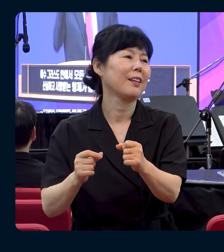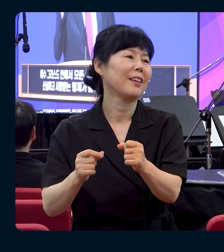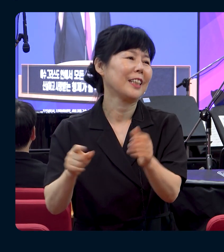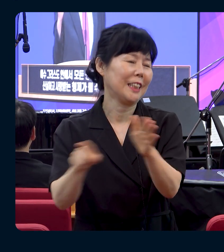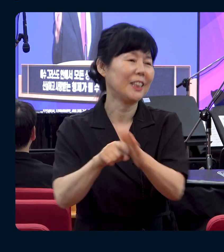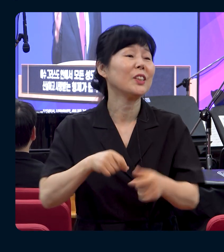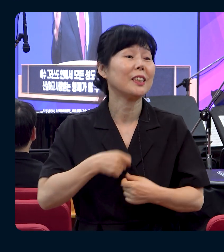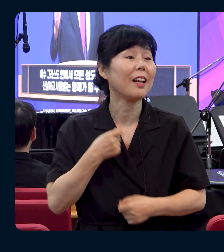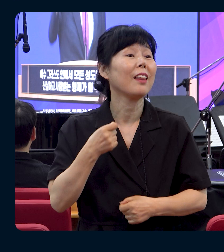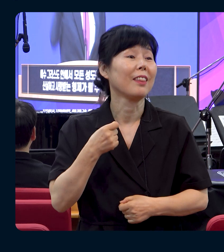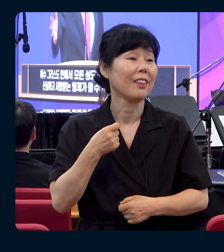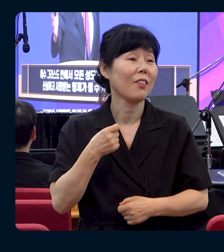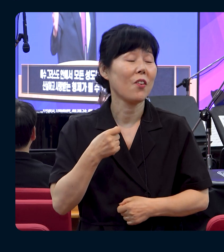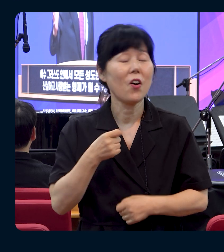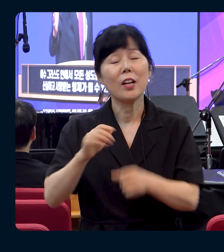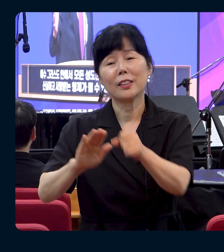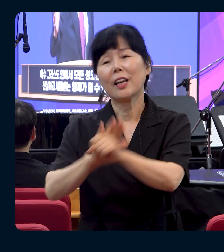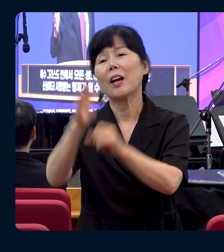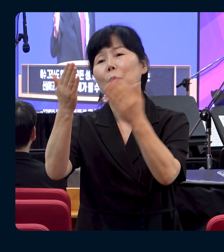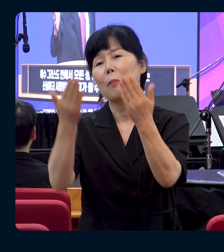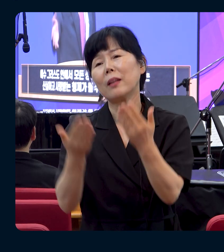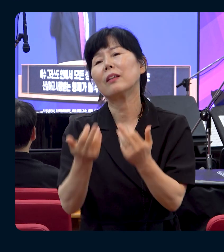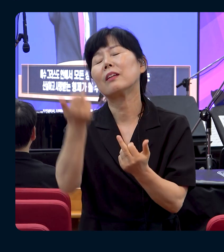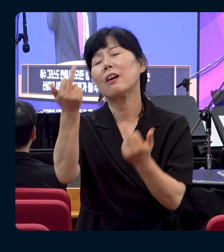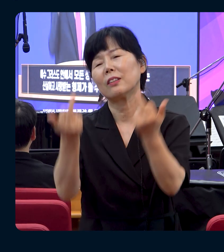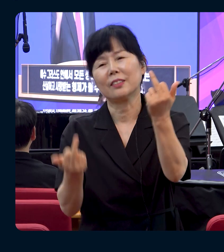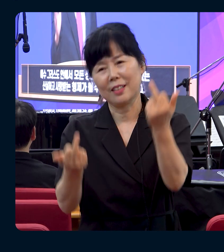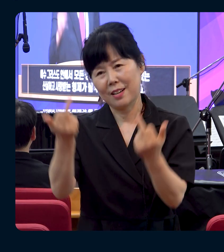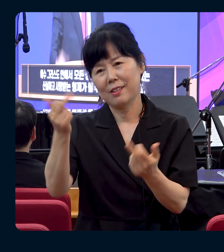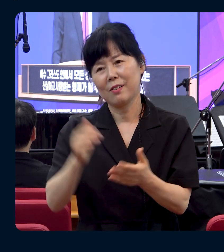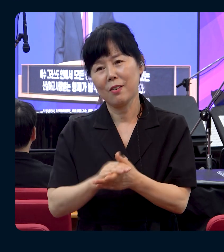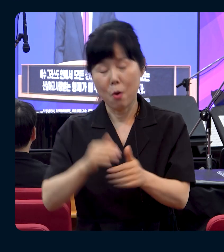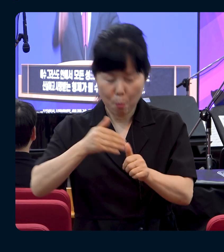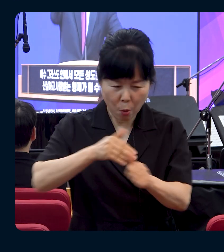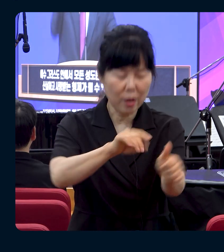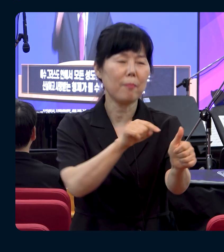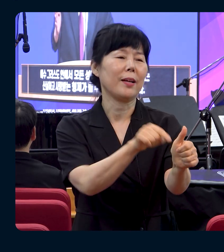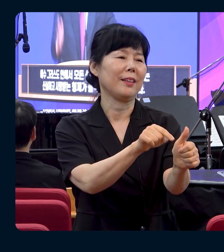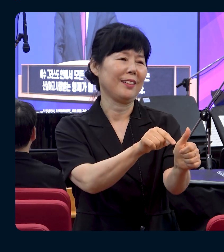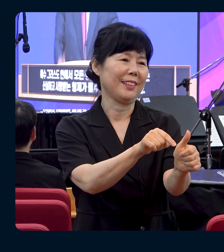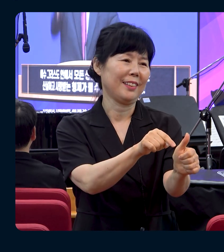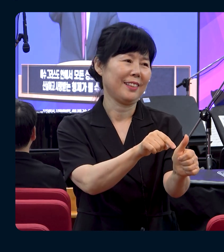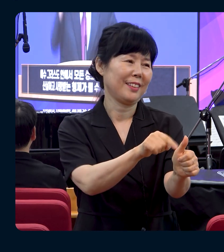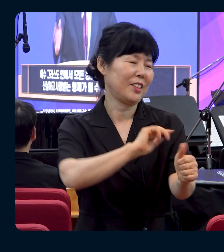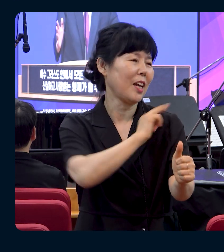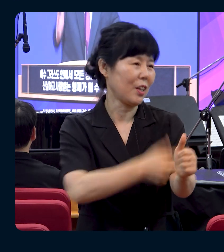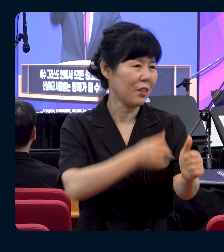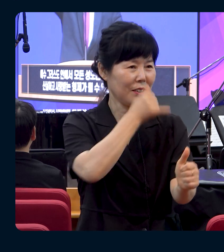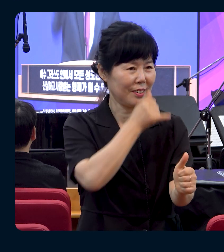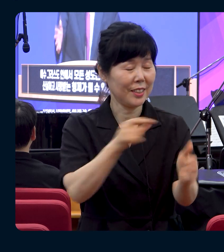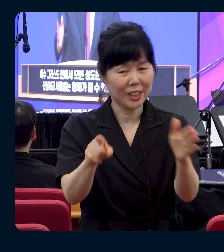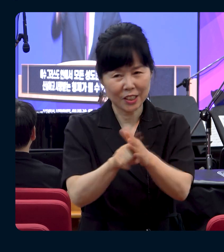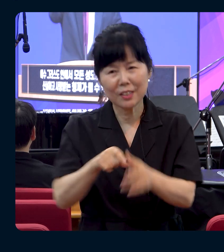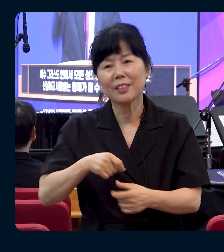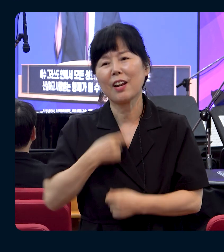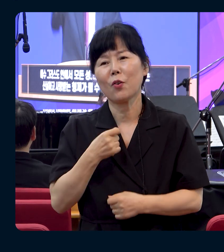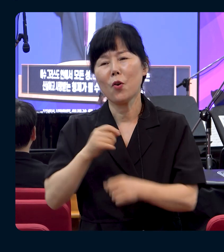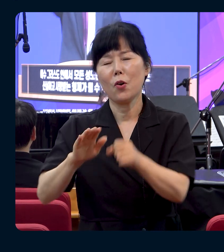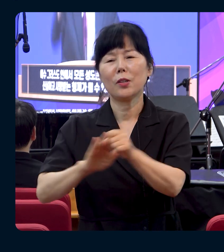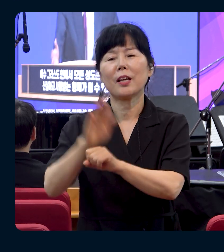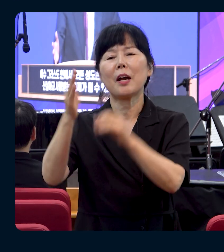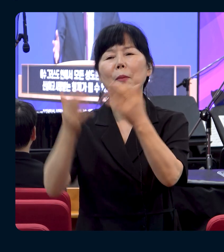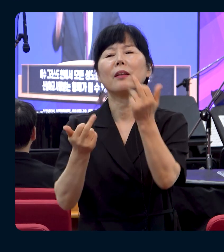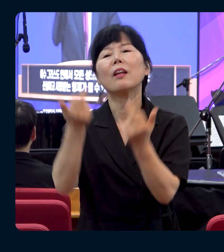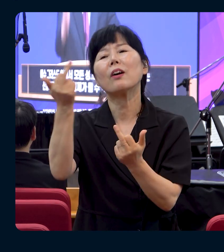예수 그리스도 안에서 모든 성도는요 보냄을 받을 수 있는 신실하고 사랑받는 형제가 될